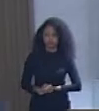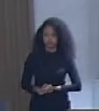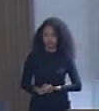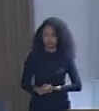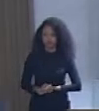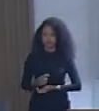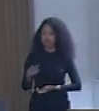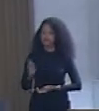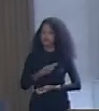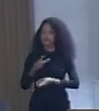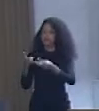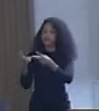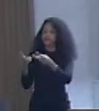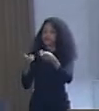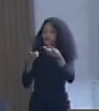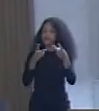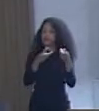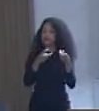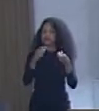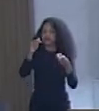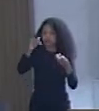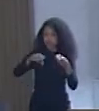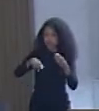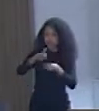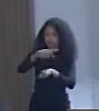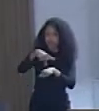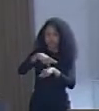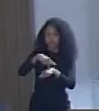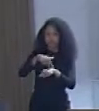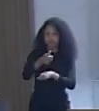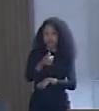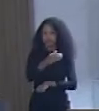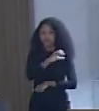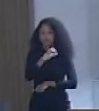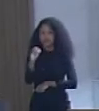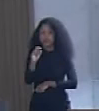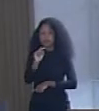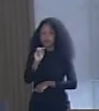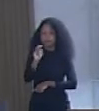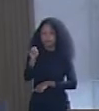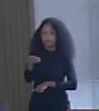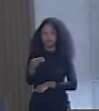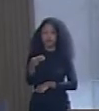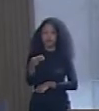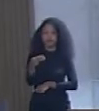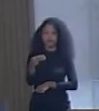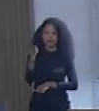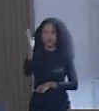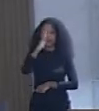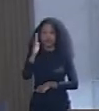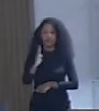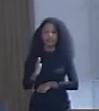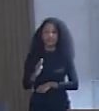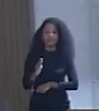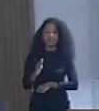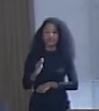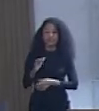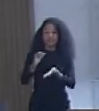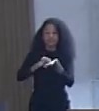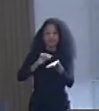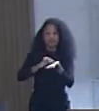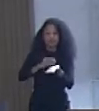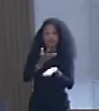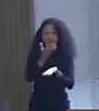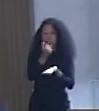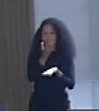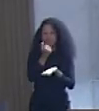Estamos vendo em nosso país mais de 100 milhões de brasileiros na insegurança alimentar,